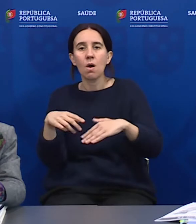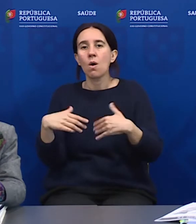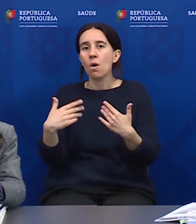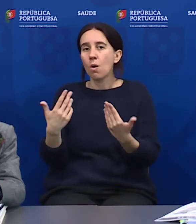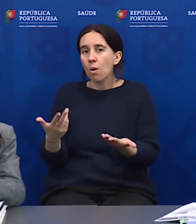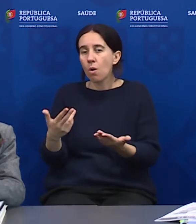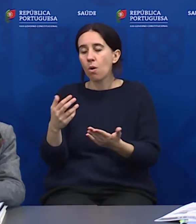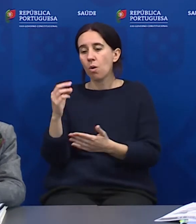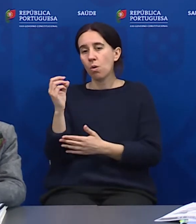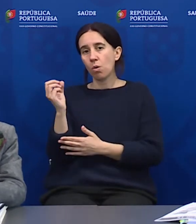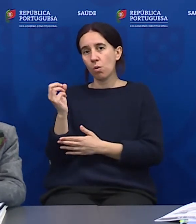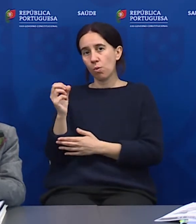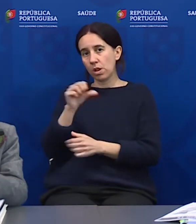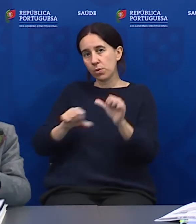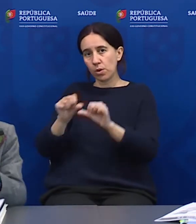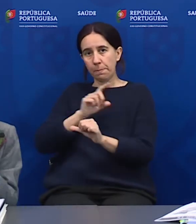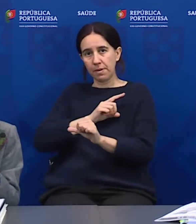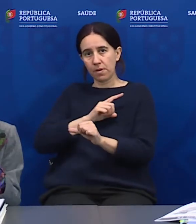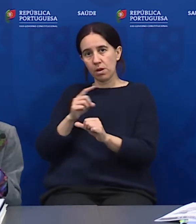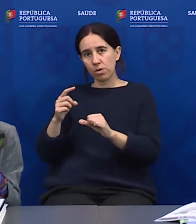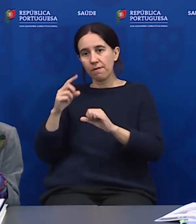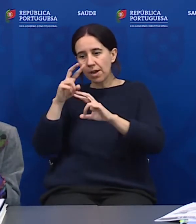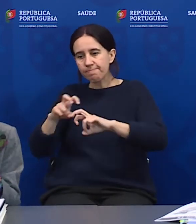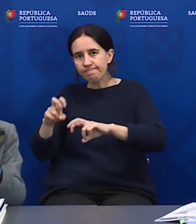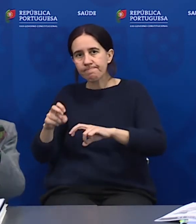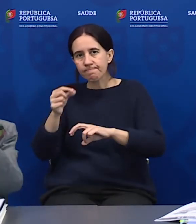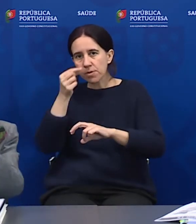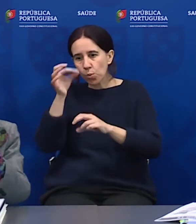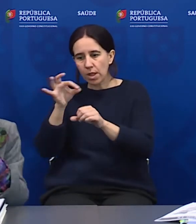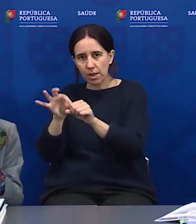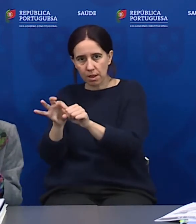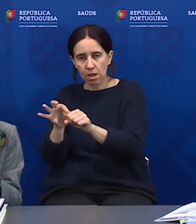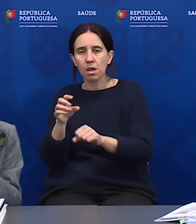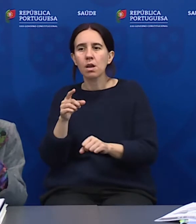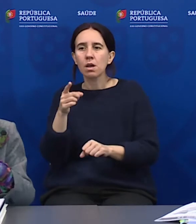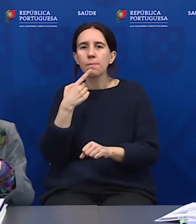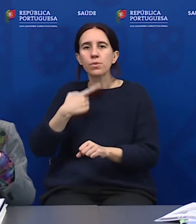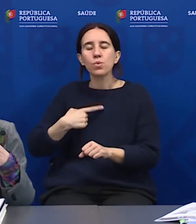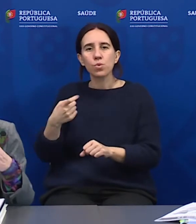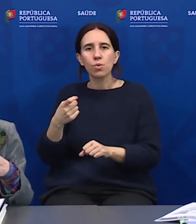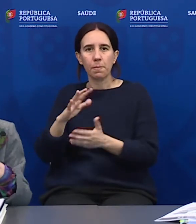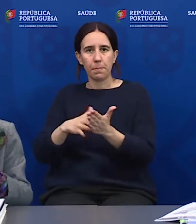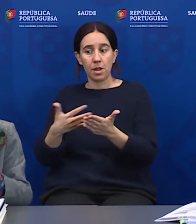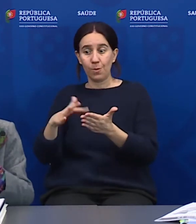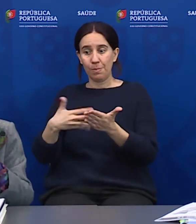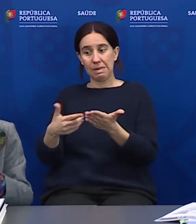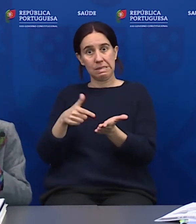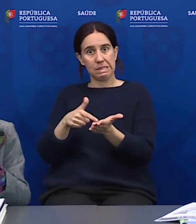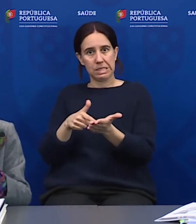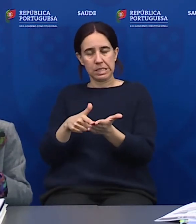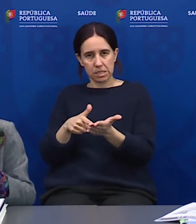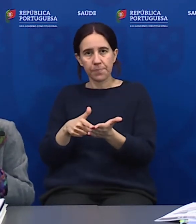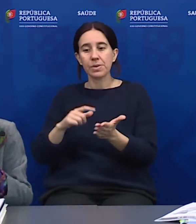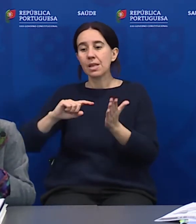ou é um laboratório privado que vai fazer as colheitas. Portanto, essa organização, perguntou-me pelo plano, o plano indica isto.